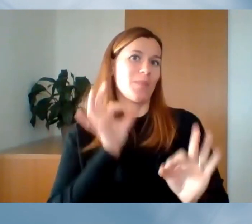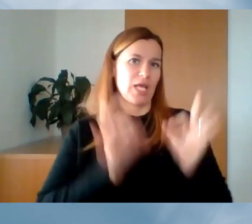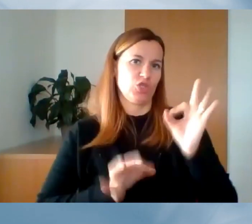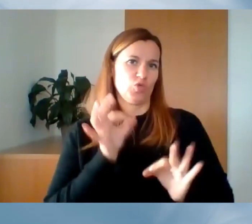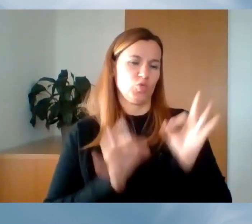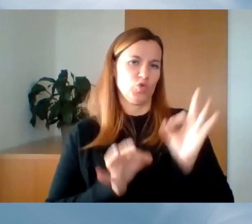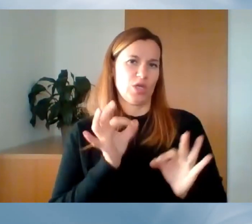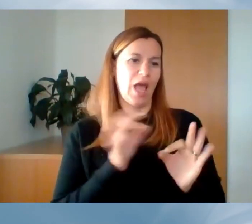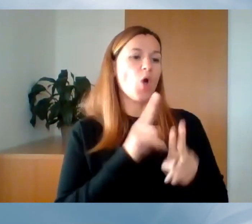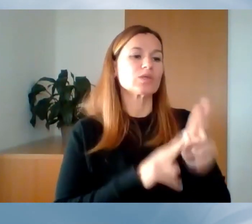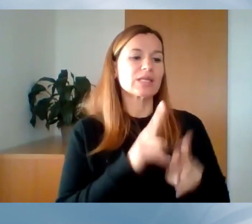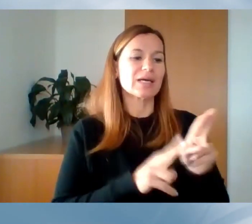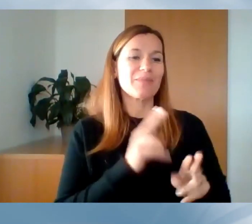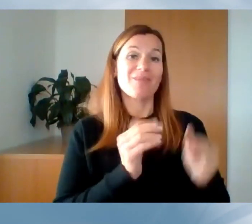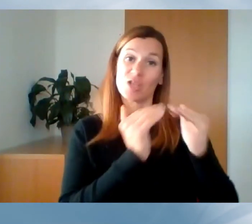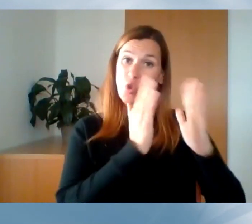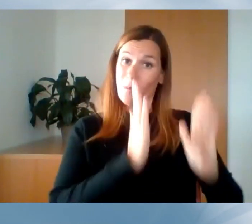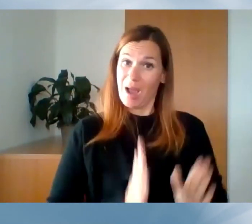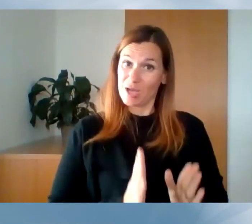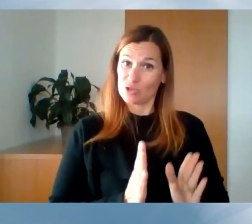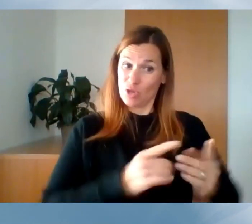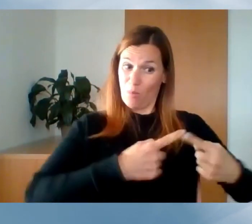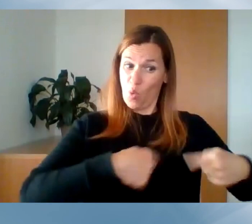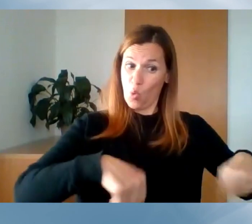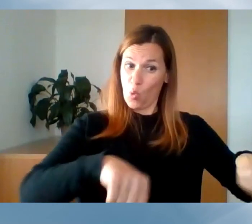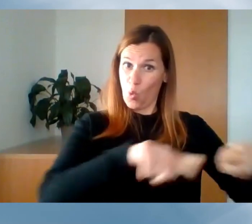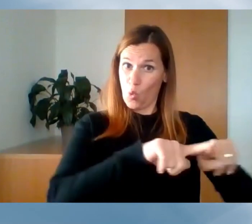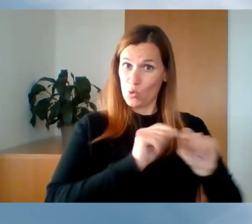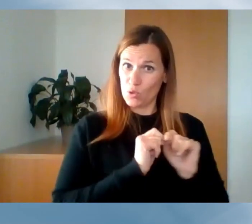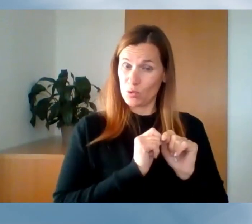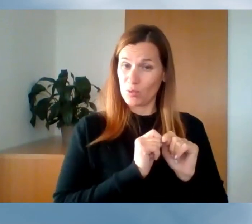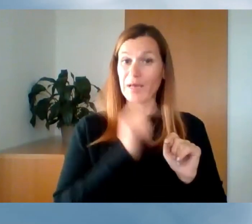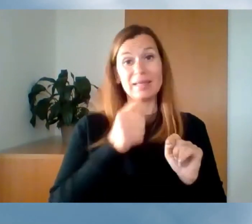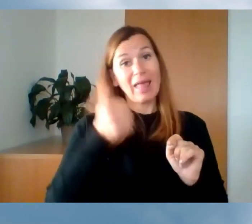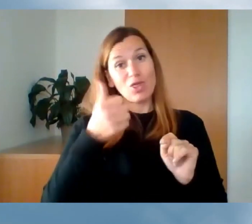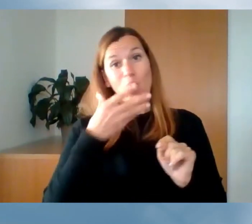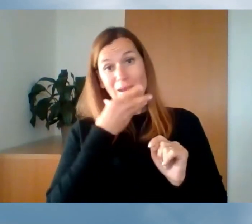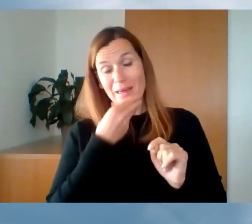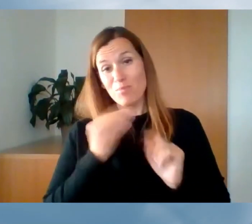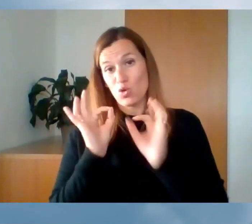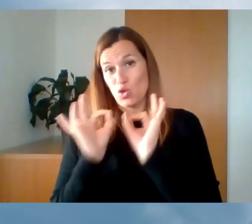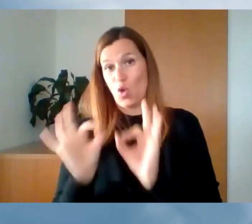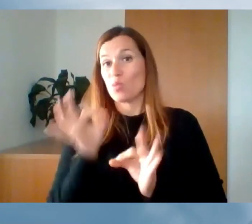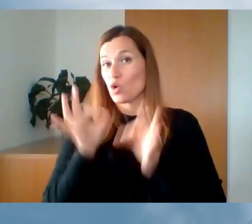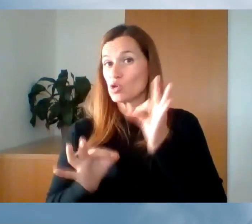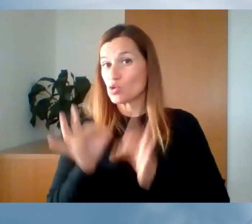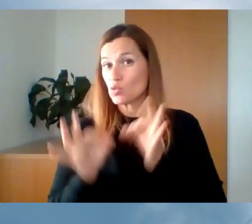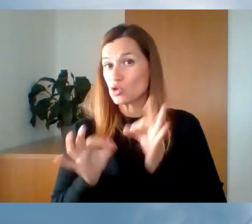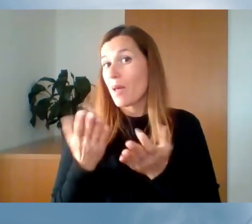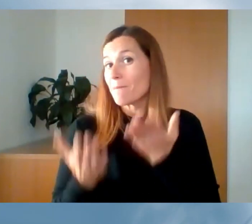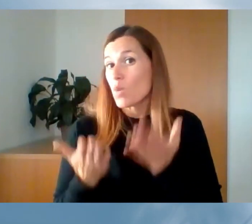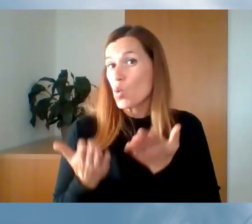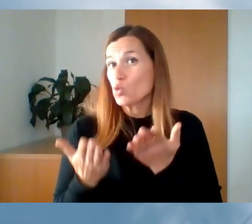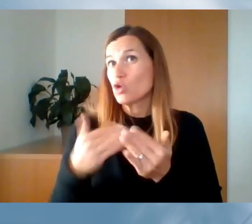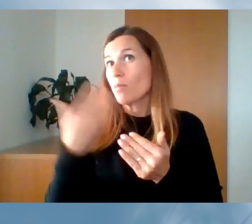v spominu v domačem okolju, in če le moramo tudi eno lepo, dobro izkušnjo,